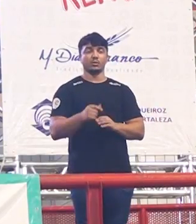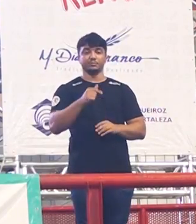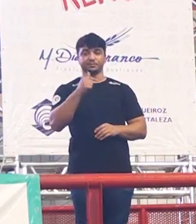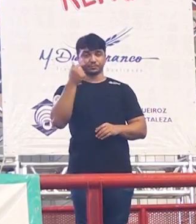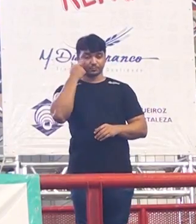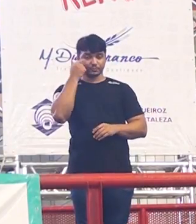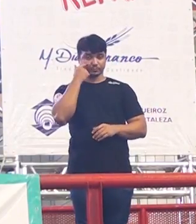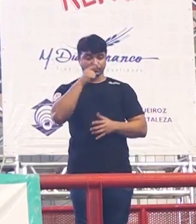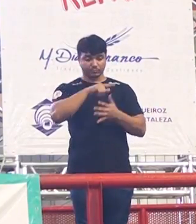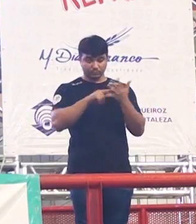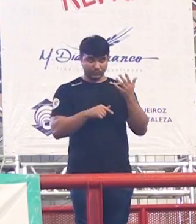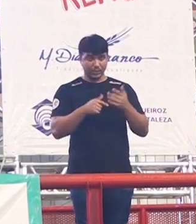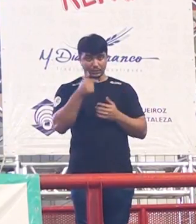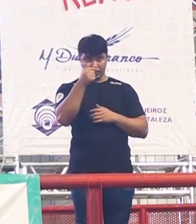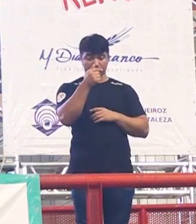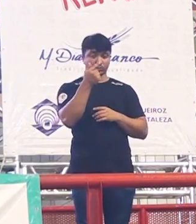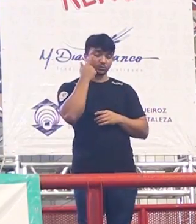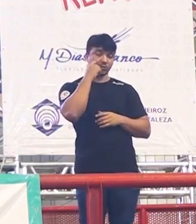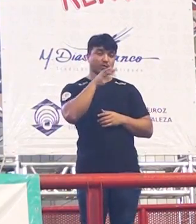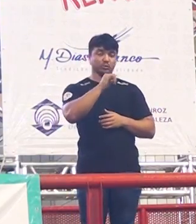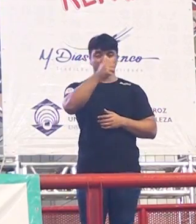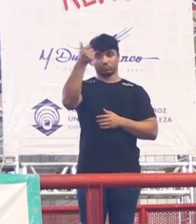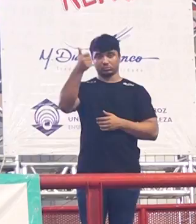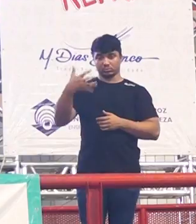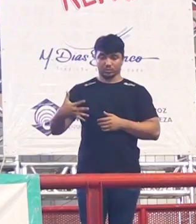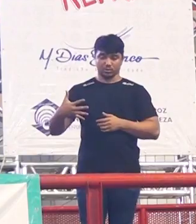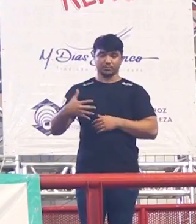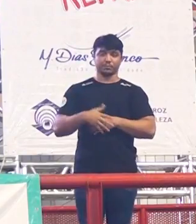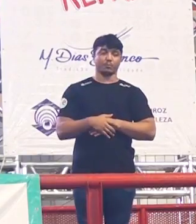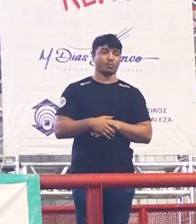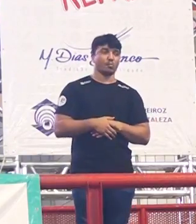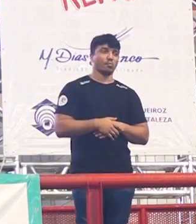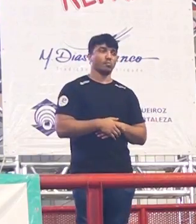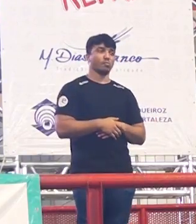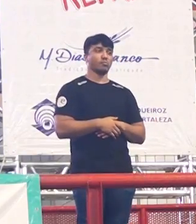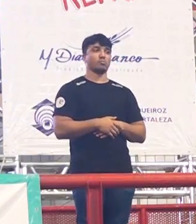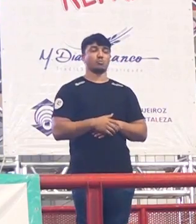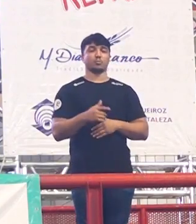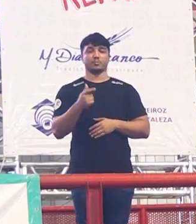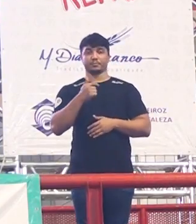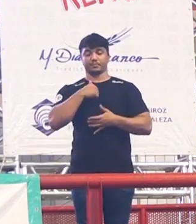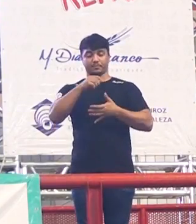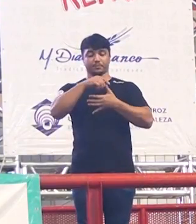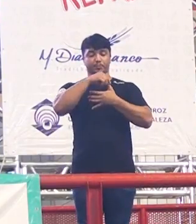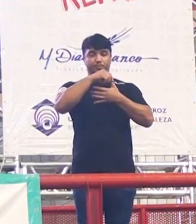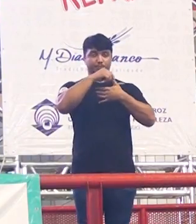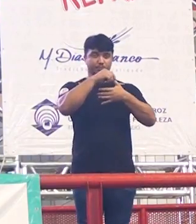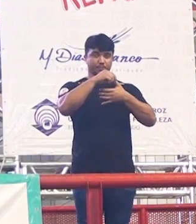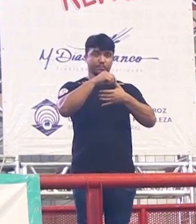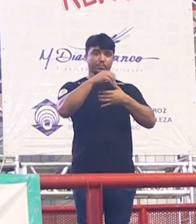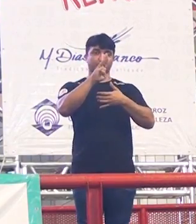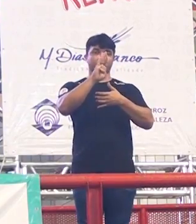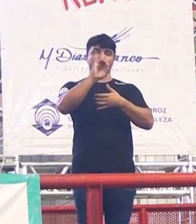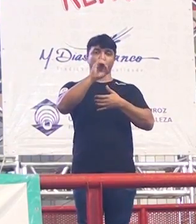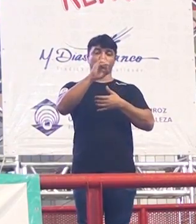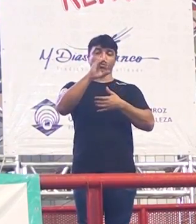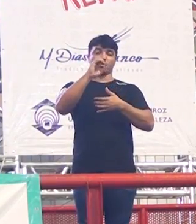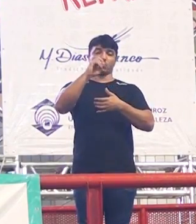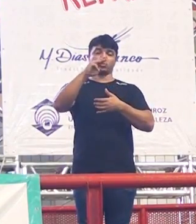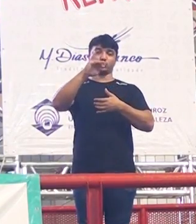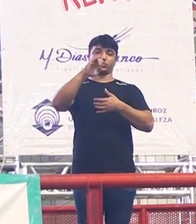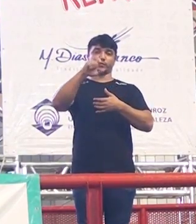fontes, e aí a gente vai discuti-las uma por uma. Hoje nós temos como fontes de energia